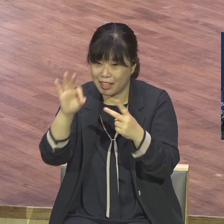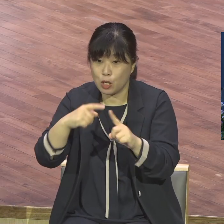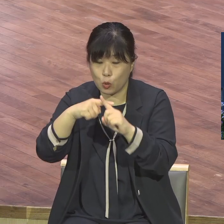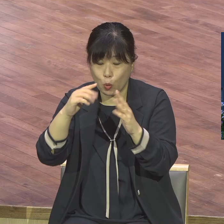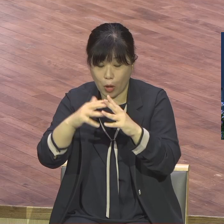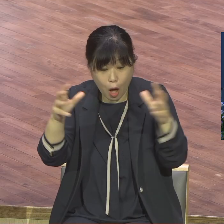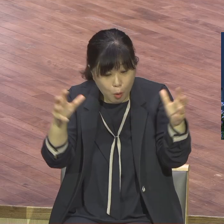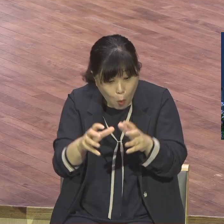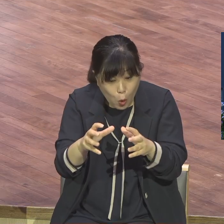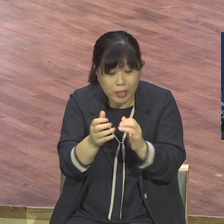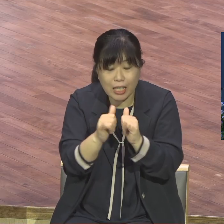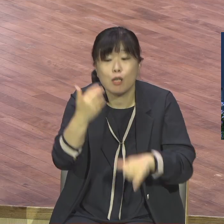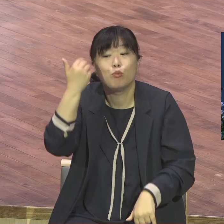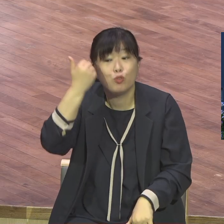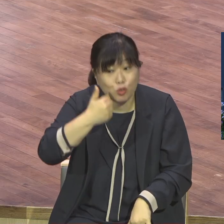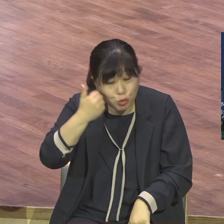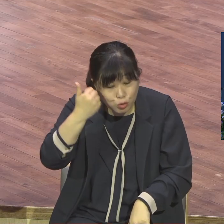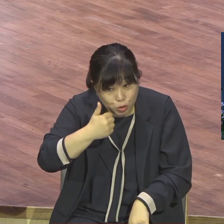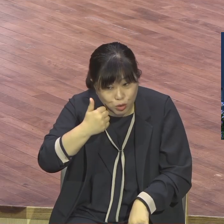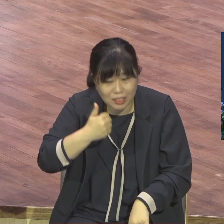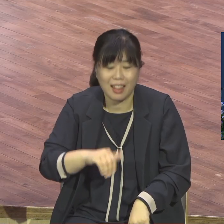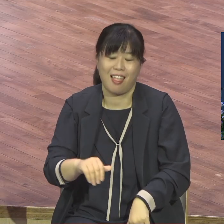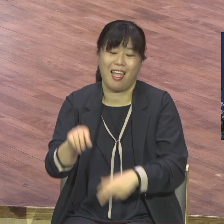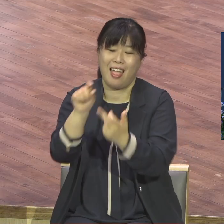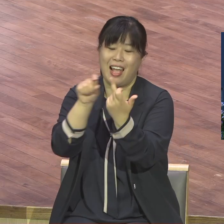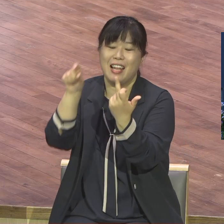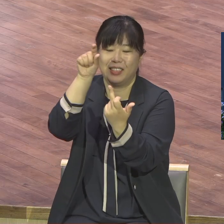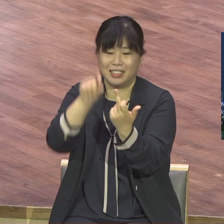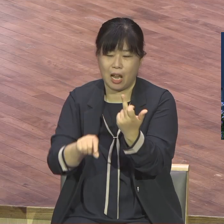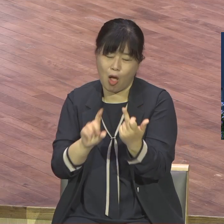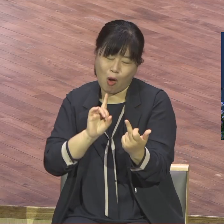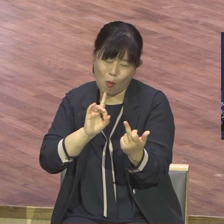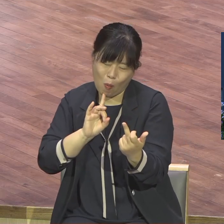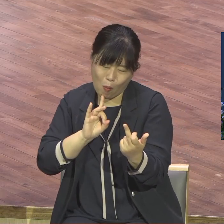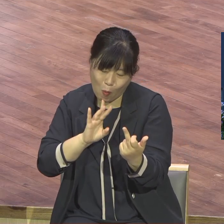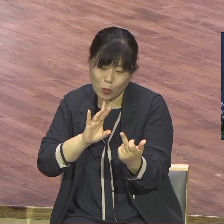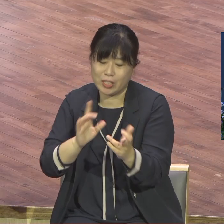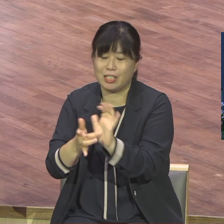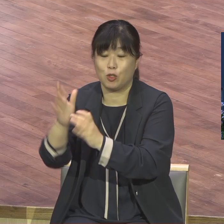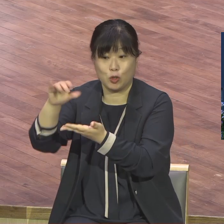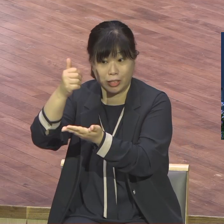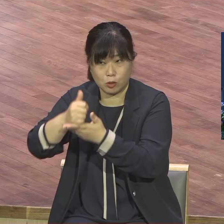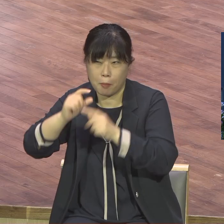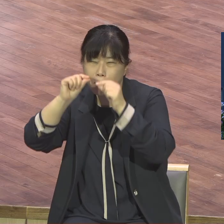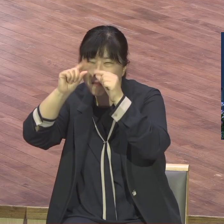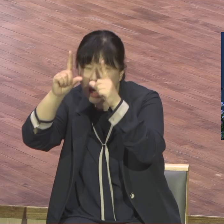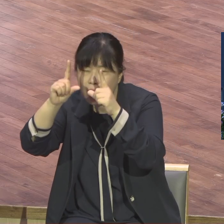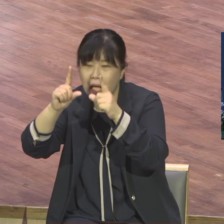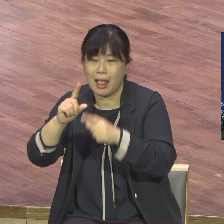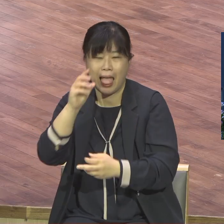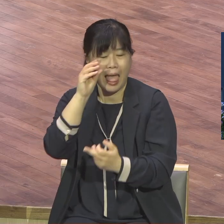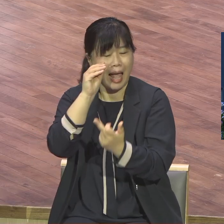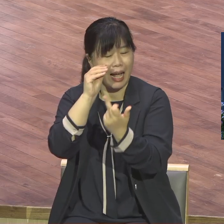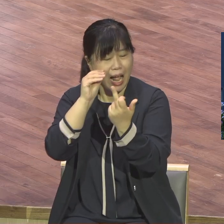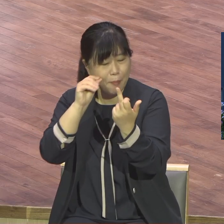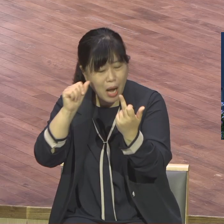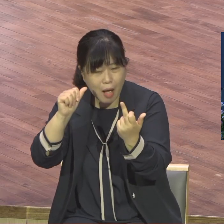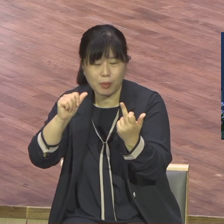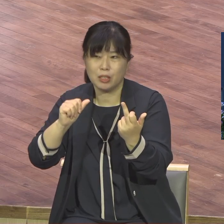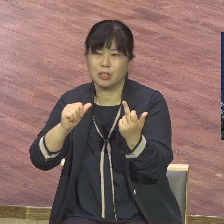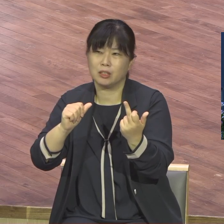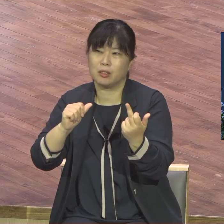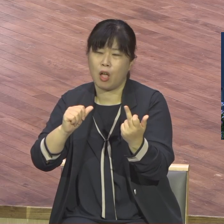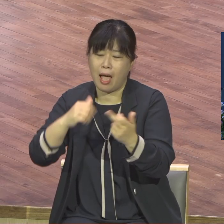감람산에서 일어난 언약, 오직 하나님 나라, 마가다락방에서 임한 성령의 능력, 오직